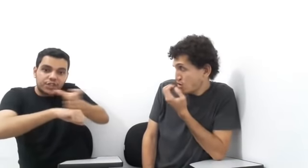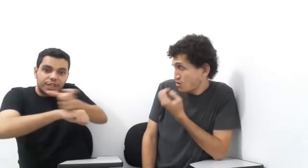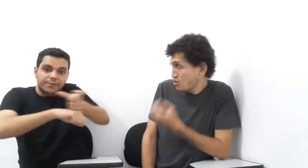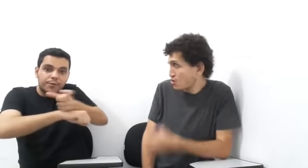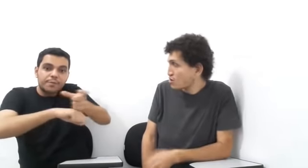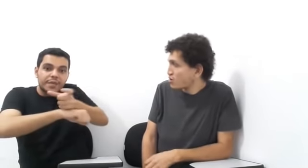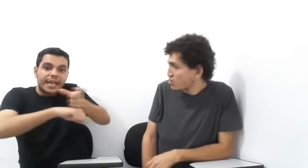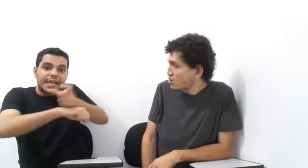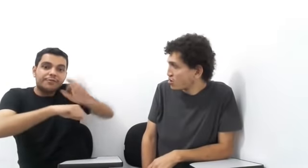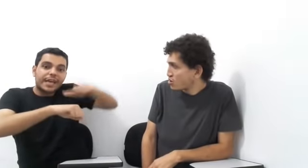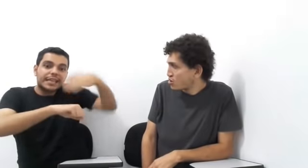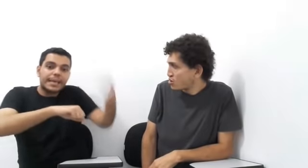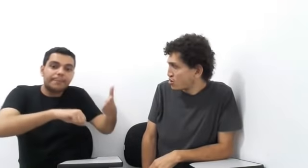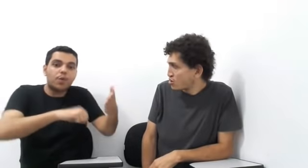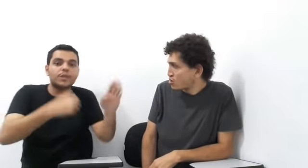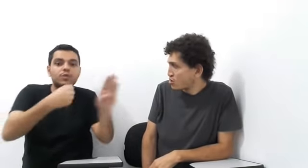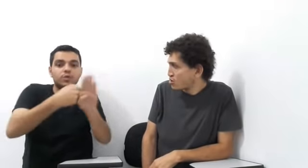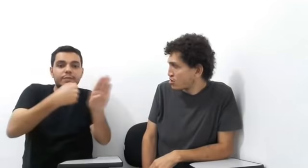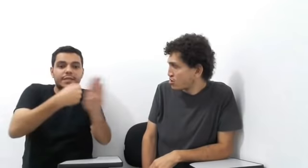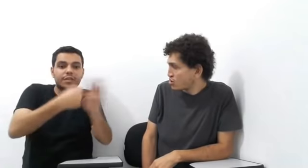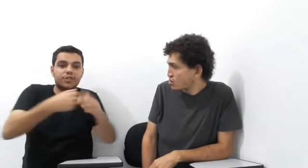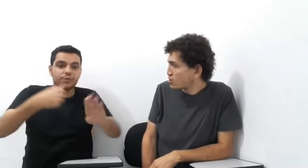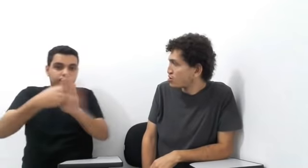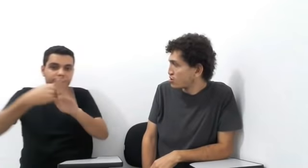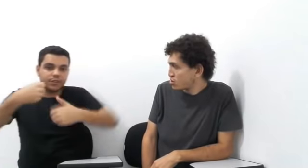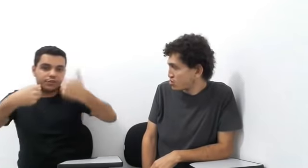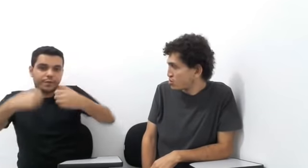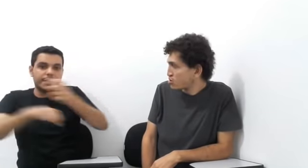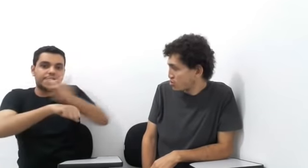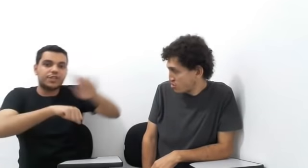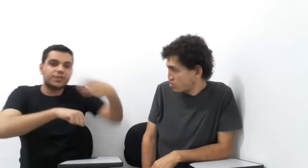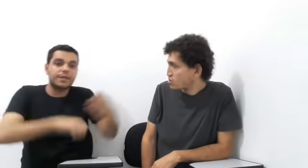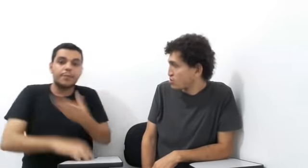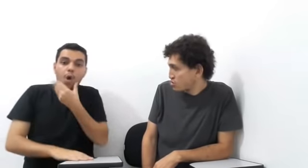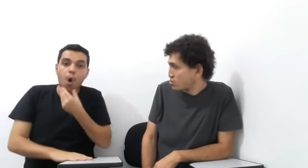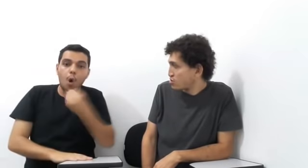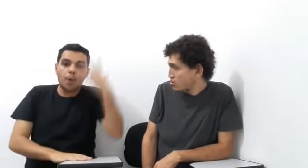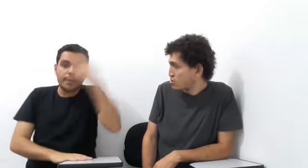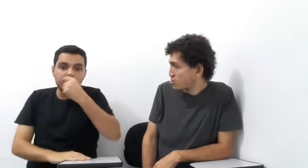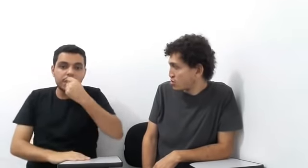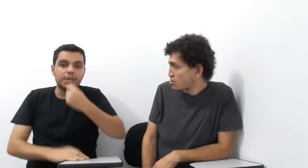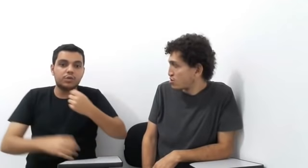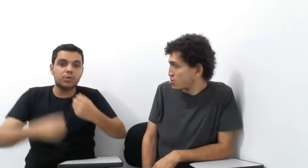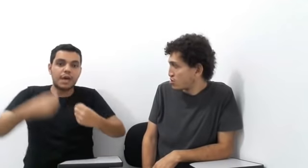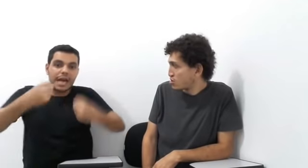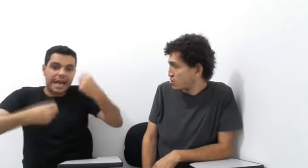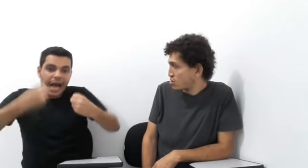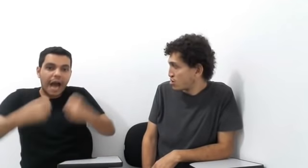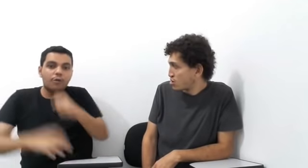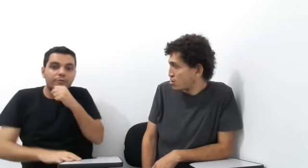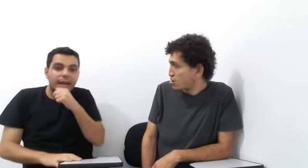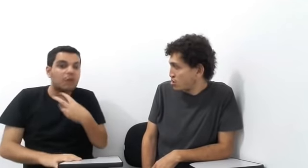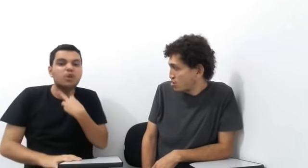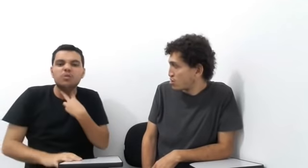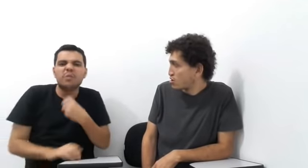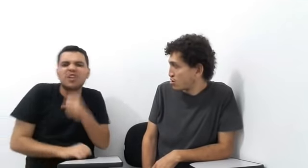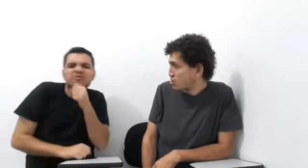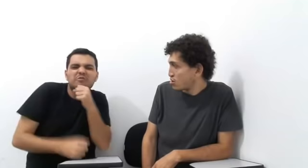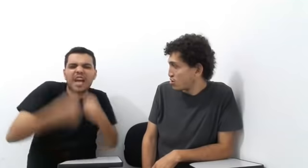adjetivo, ele vem depois do substantivo. Substantivo primeiro, adjetivo depois. Homem bonito, carro velho. Não pode velho